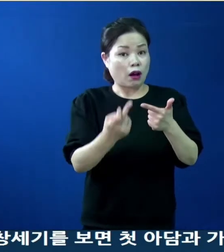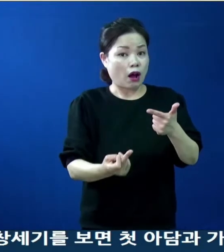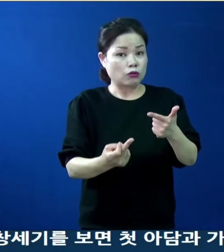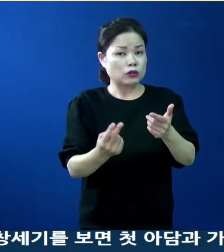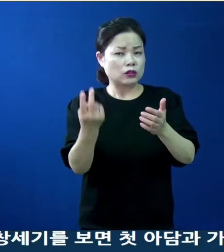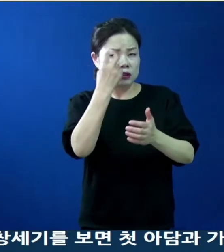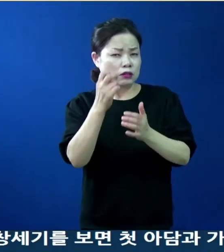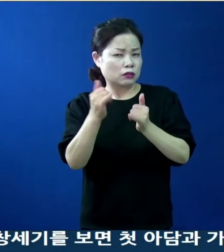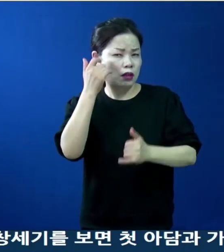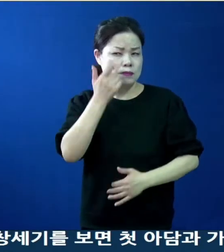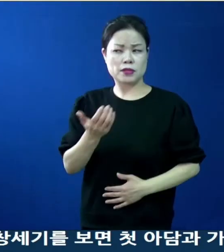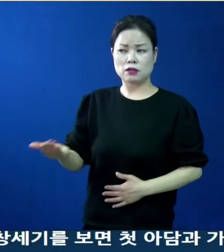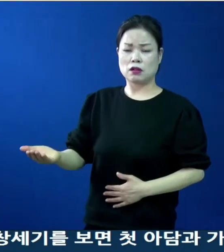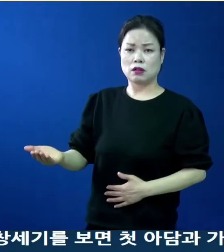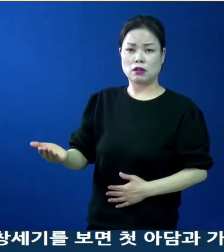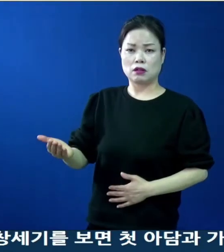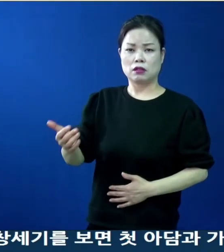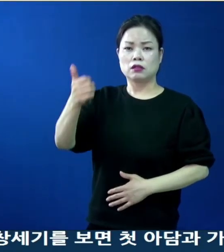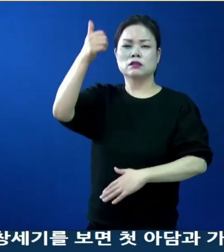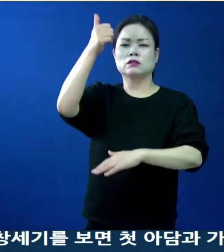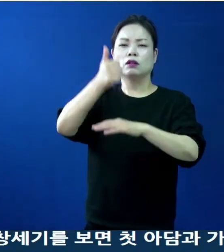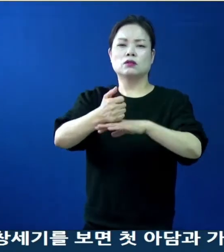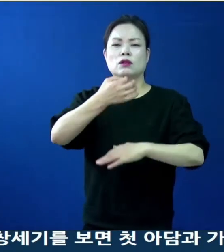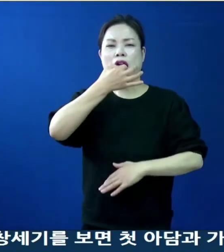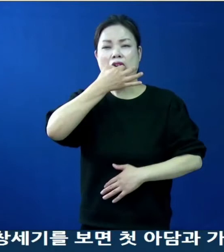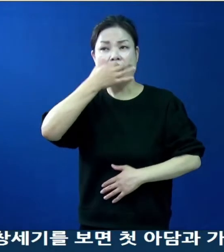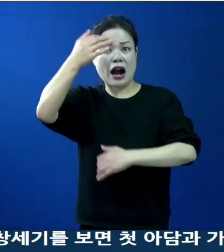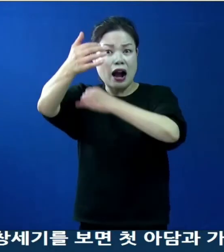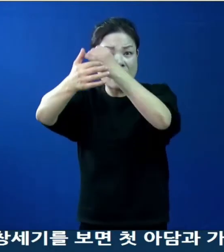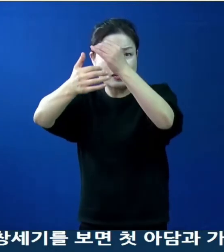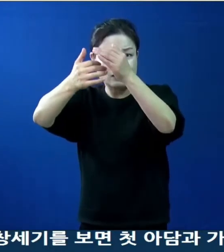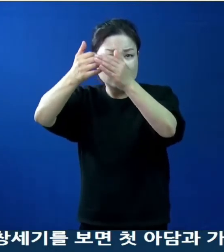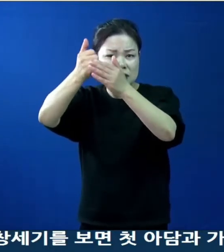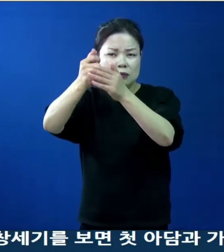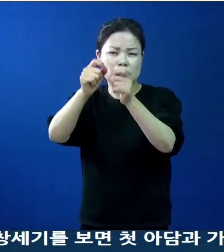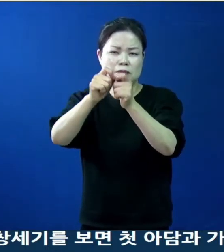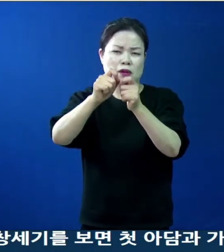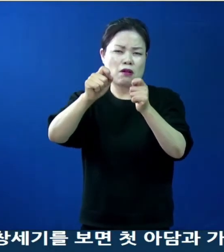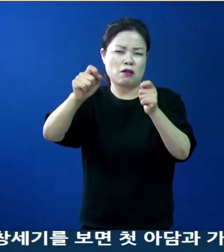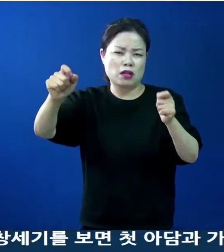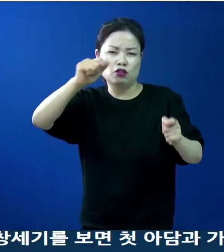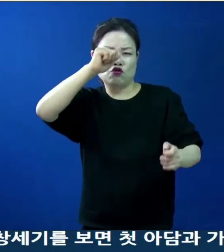자입니까? 결국 탐욕은 하나님을